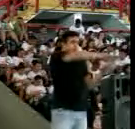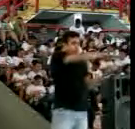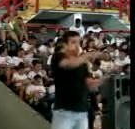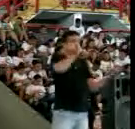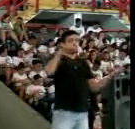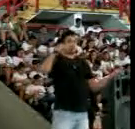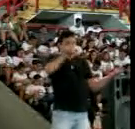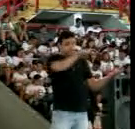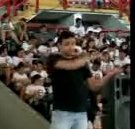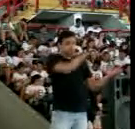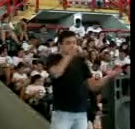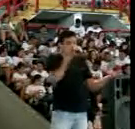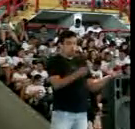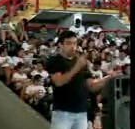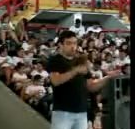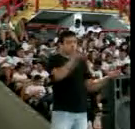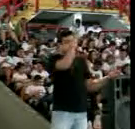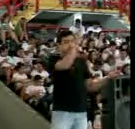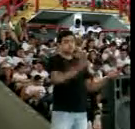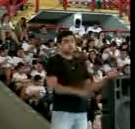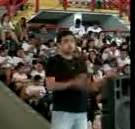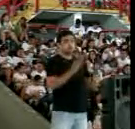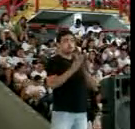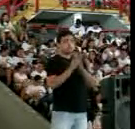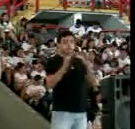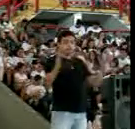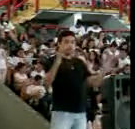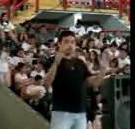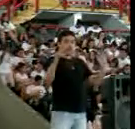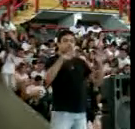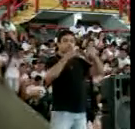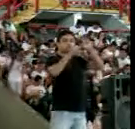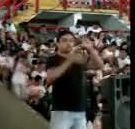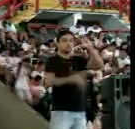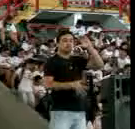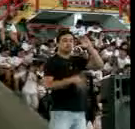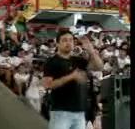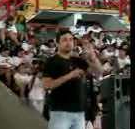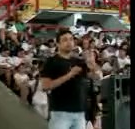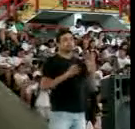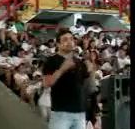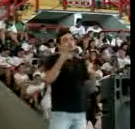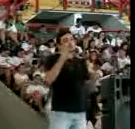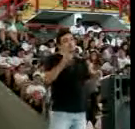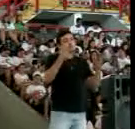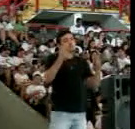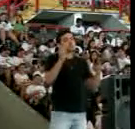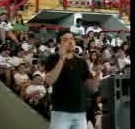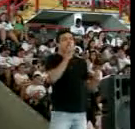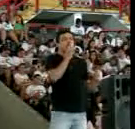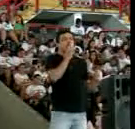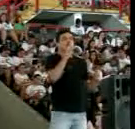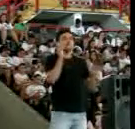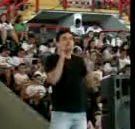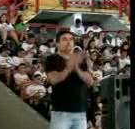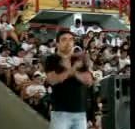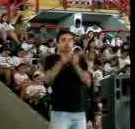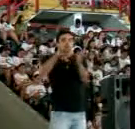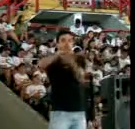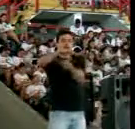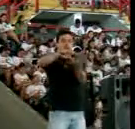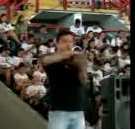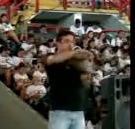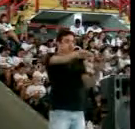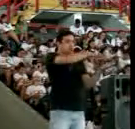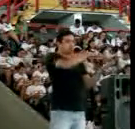que ocorreram no Brasil em um período caracterizado. Veja que essa questão, ele não está perguntando sobre as